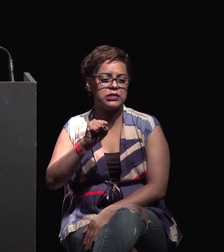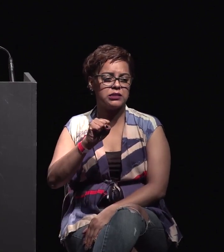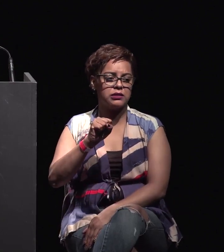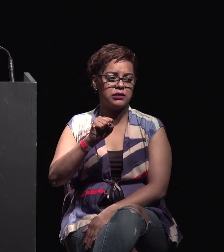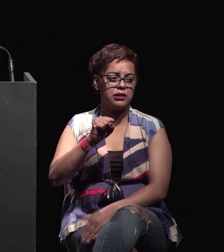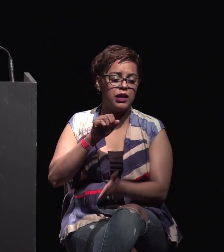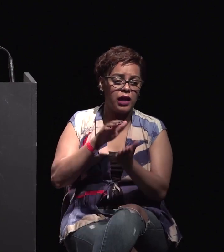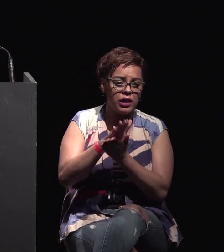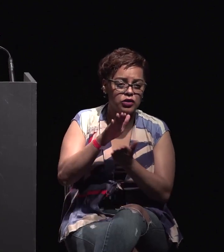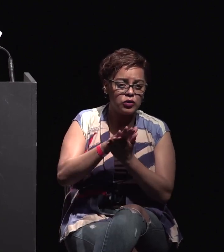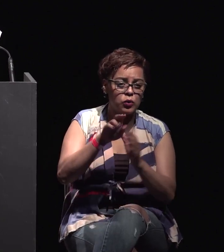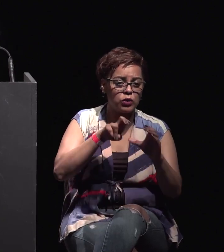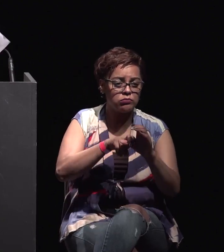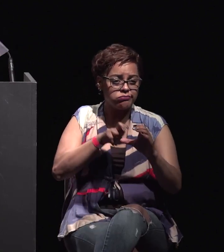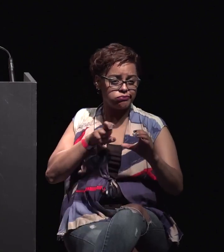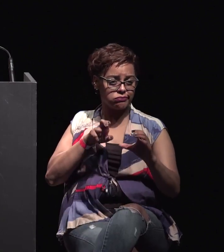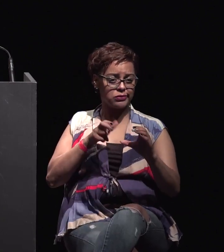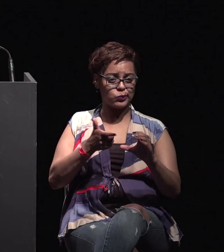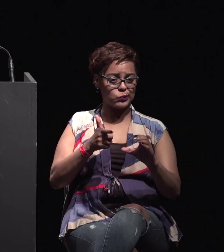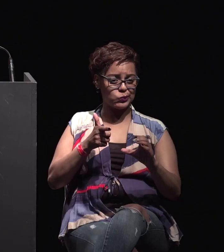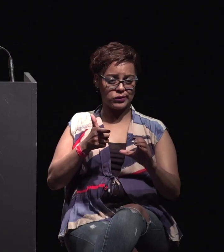editoras independentes.